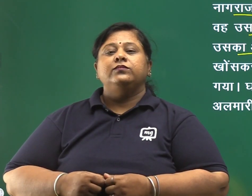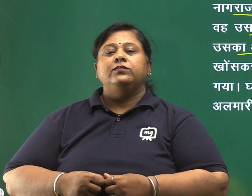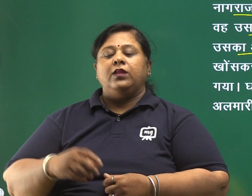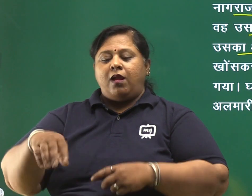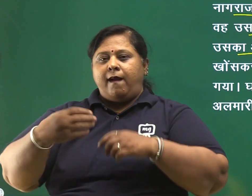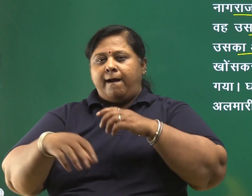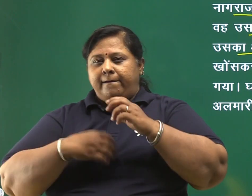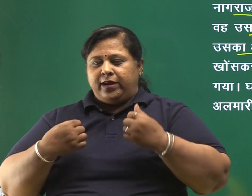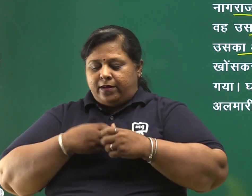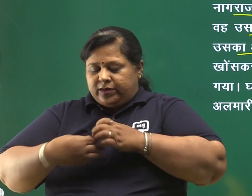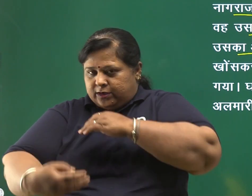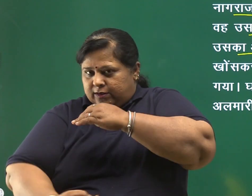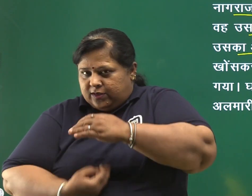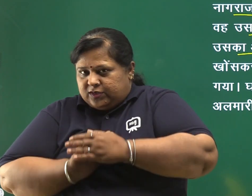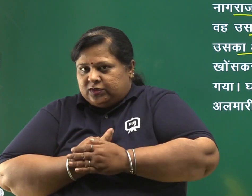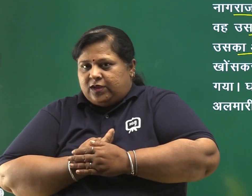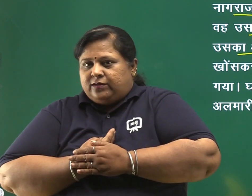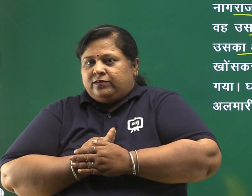कमीज के नीचे